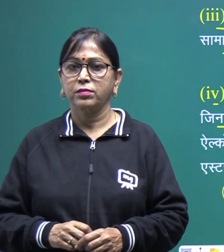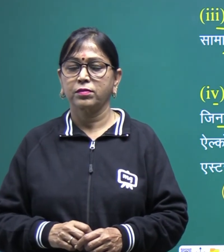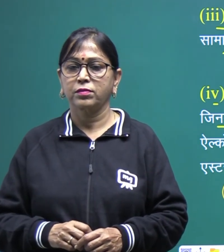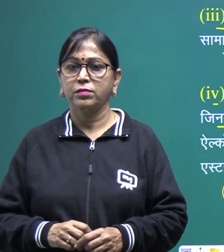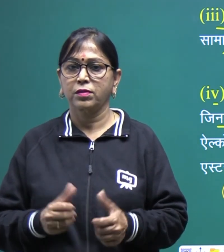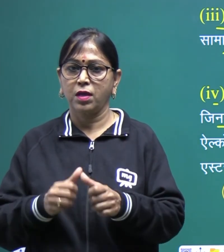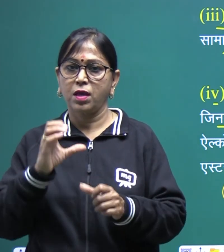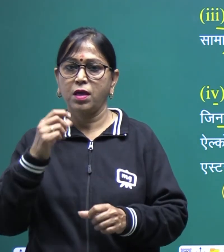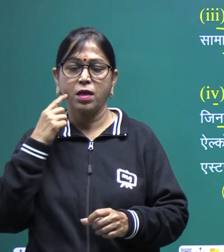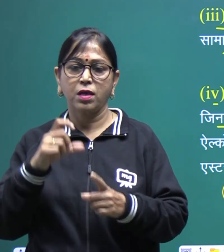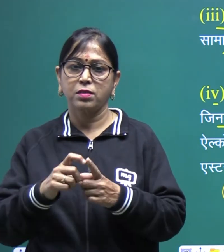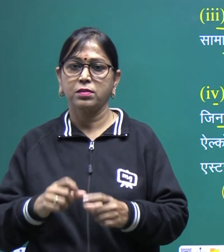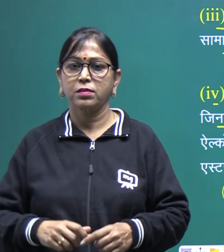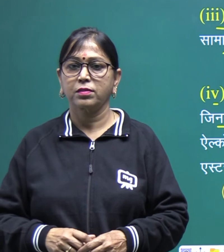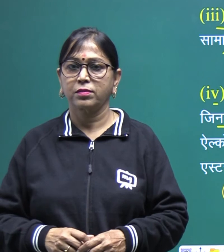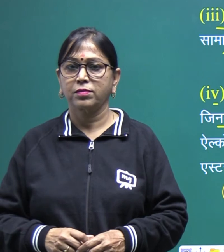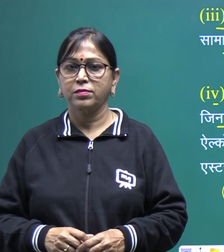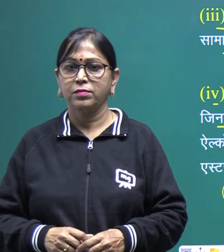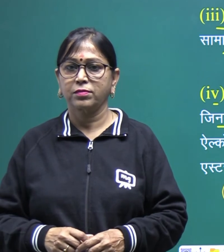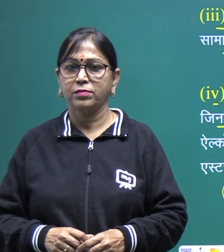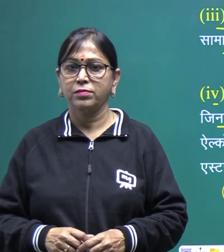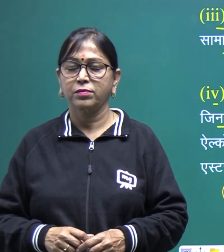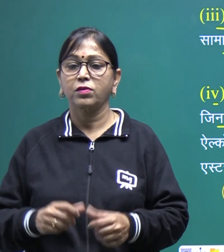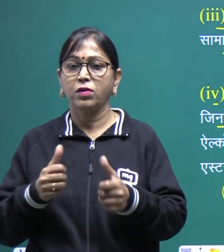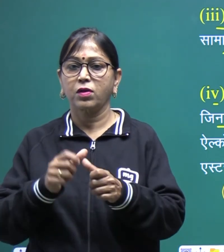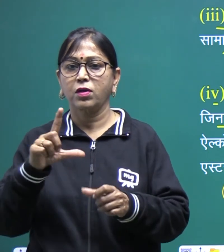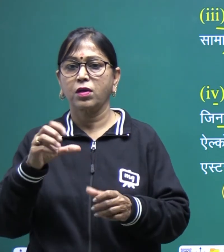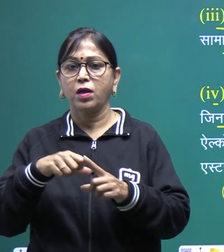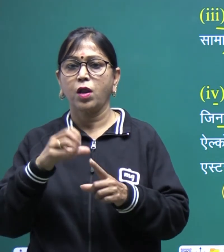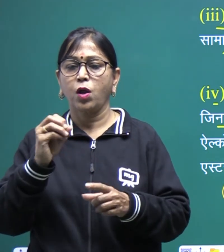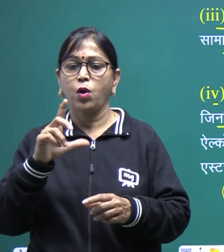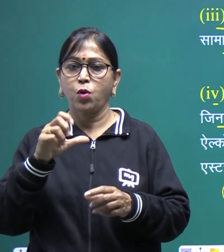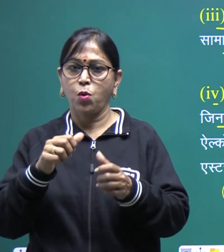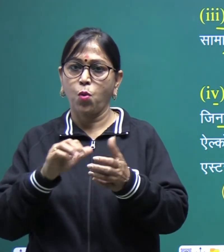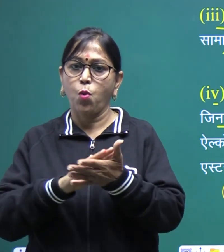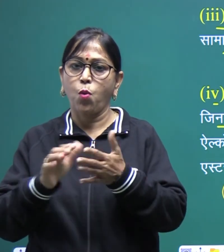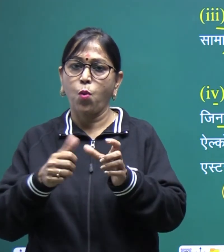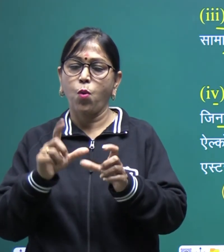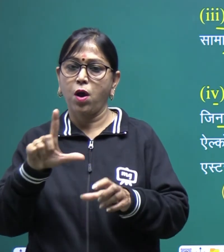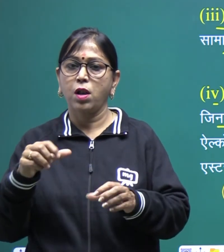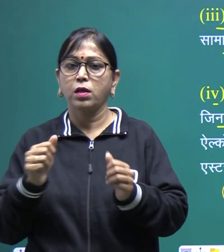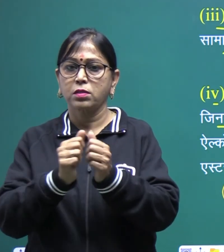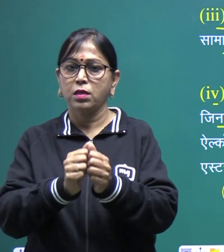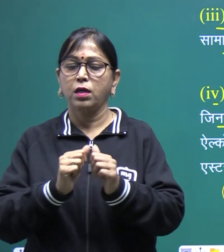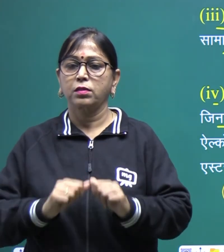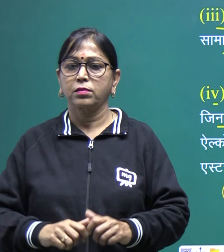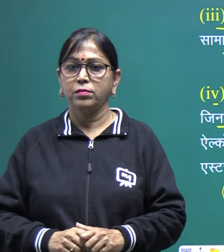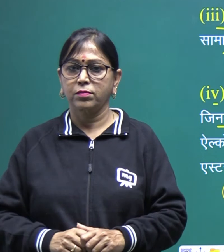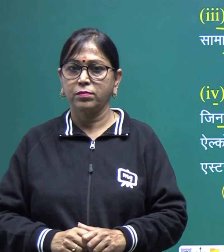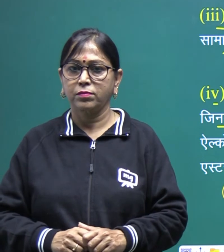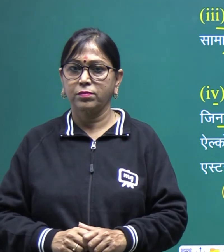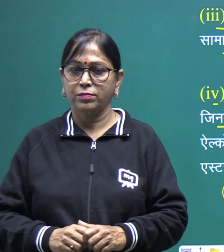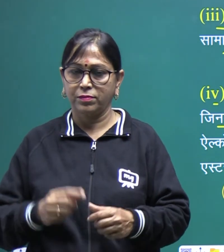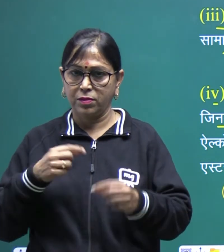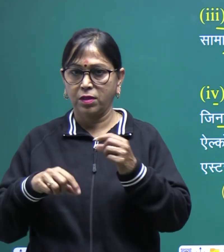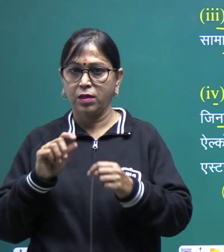अम्ल एल्कोहल के साथ अब